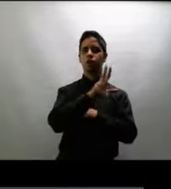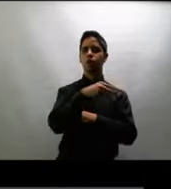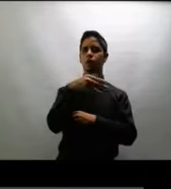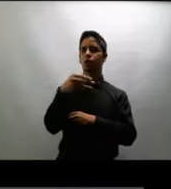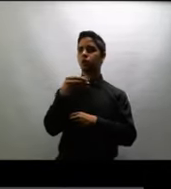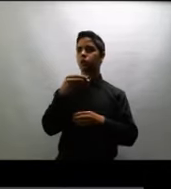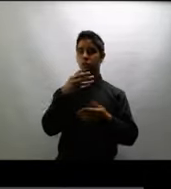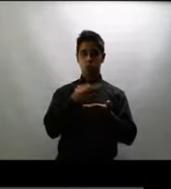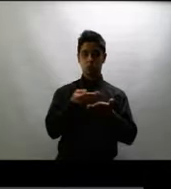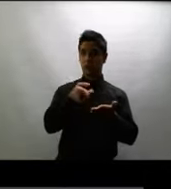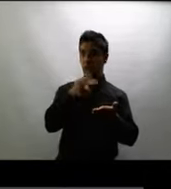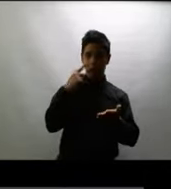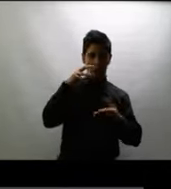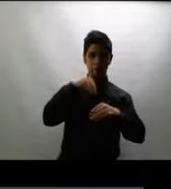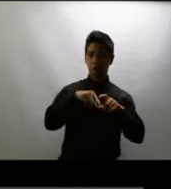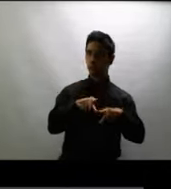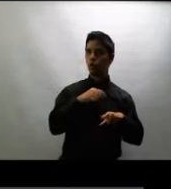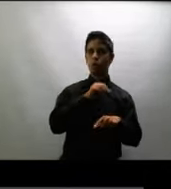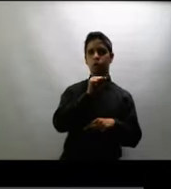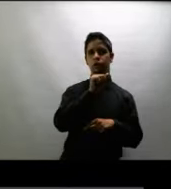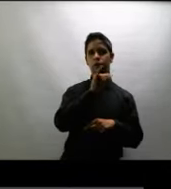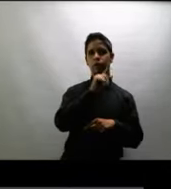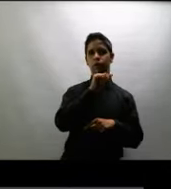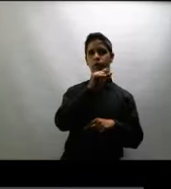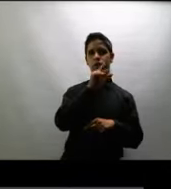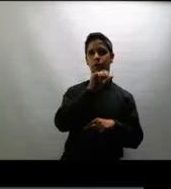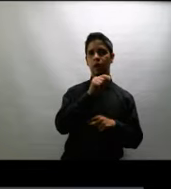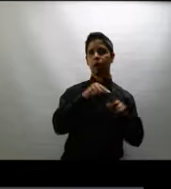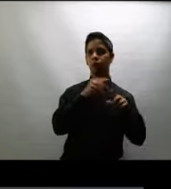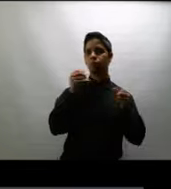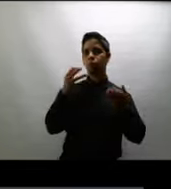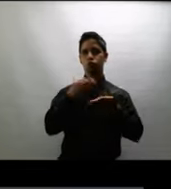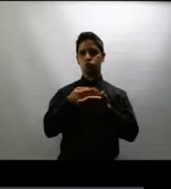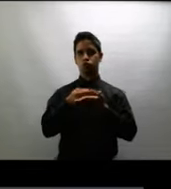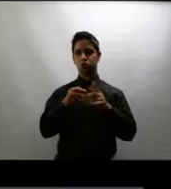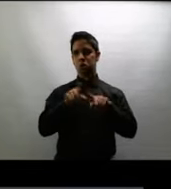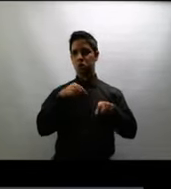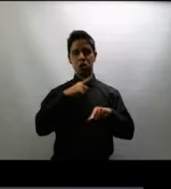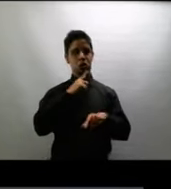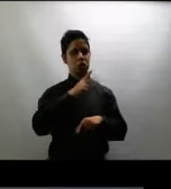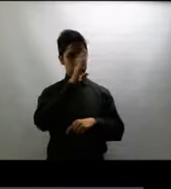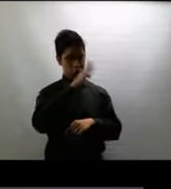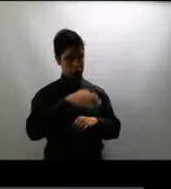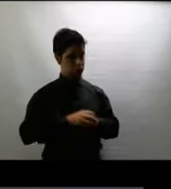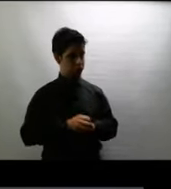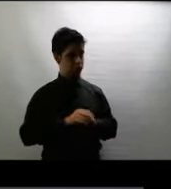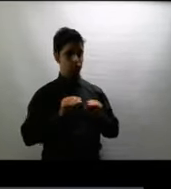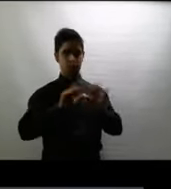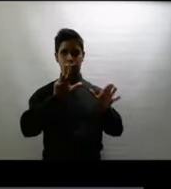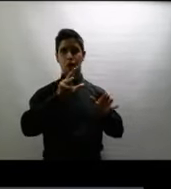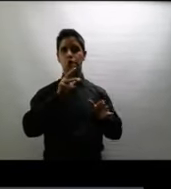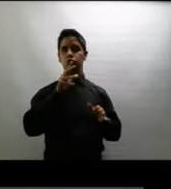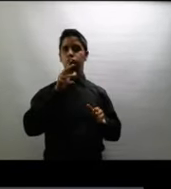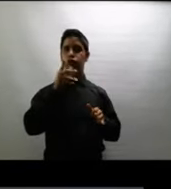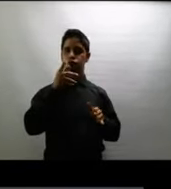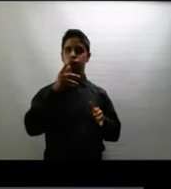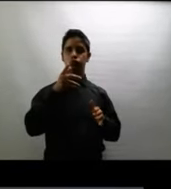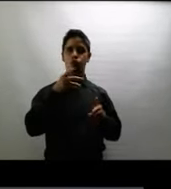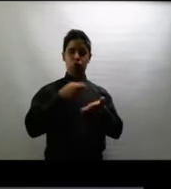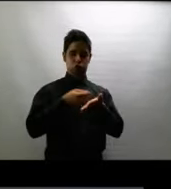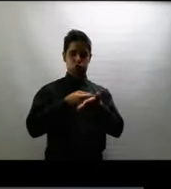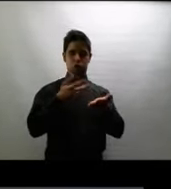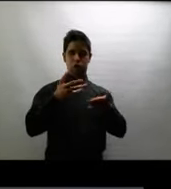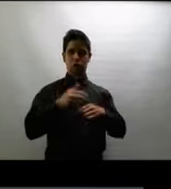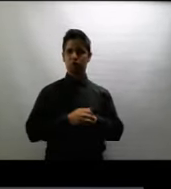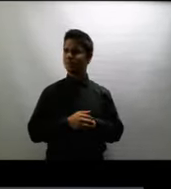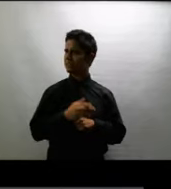mucho dinero. ¿Cuál de los dos usted se lleva? Ay, Gandhi, sin titubear, le dice: pues claro, me llevo el dinero, profesor. Y